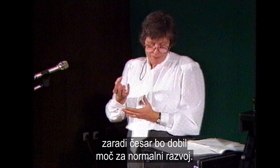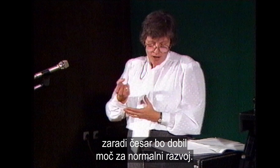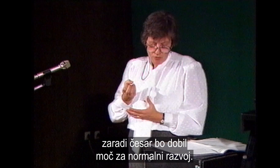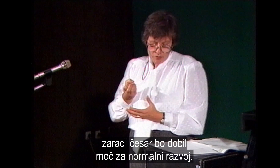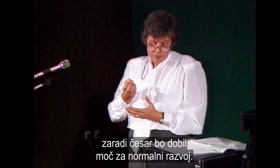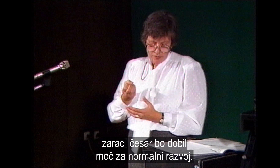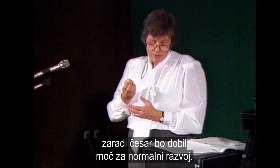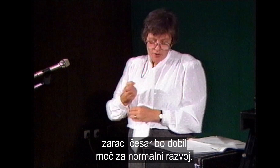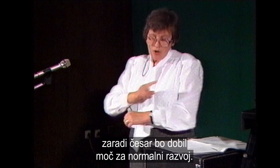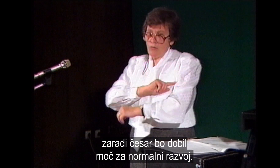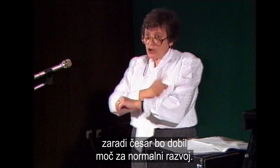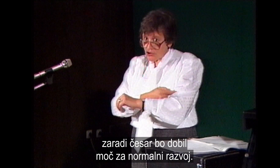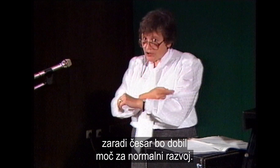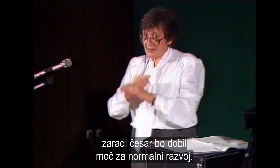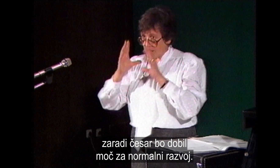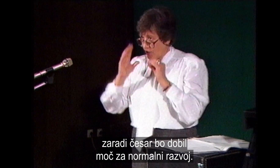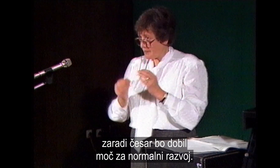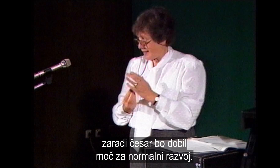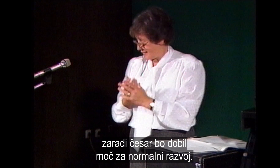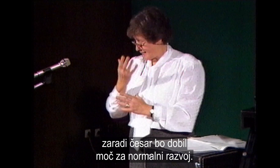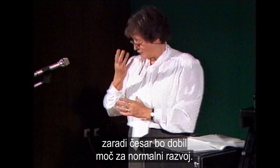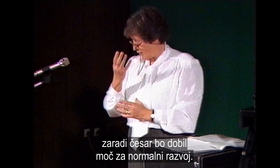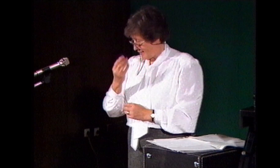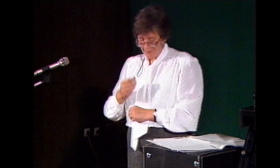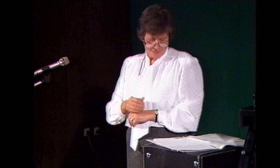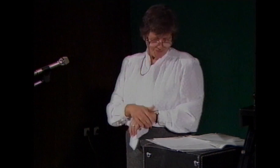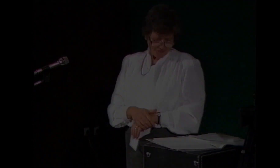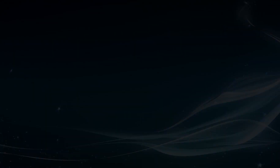črpal moč za normalen razvoj.